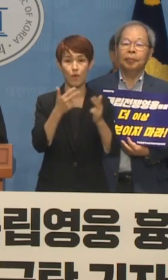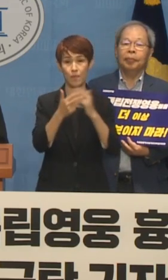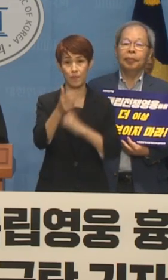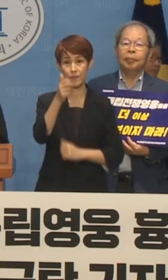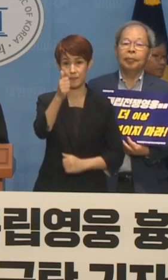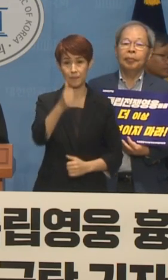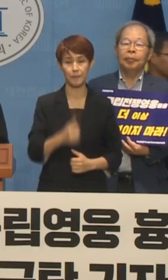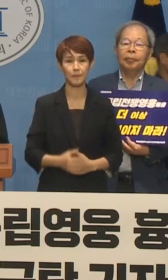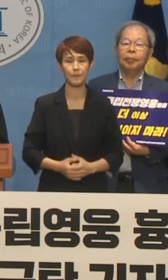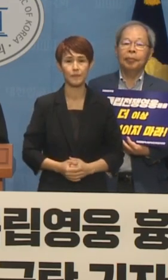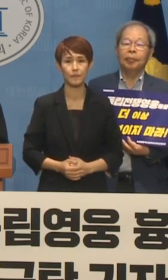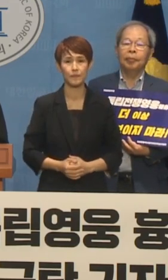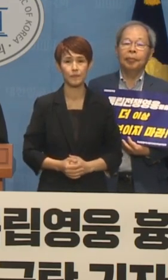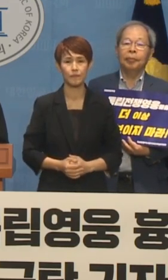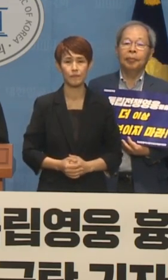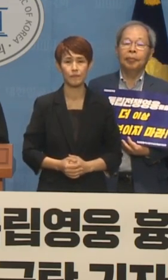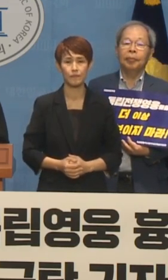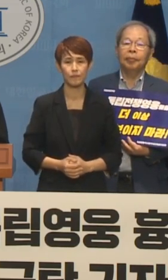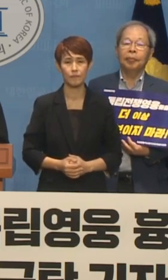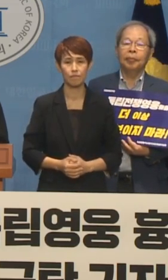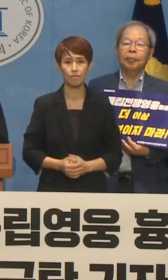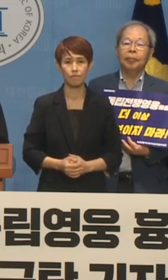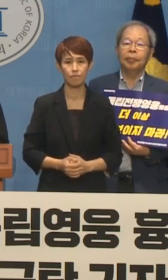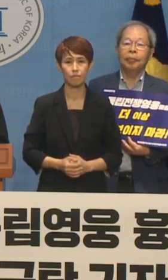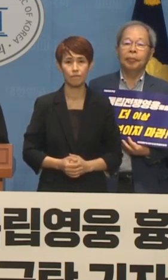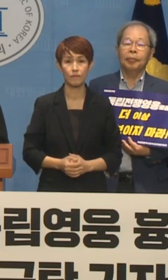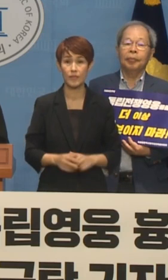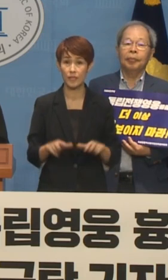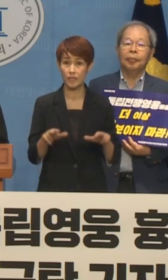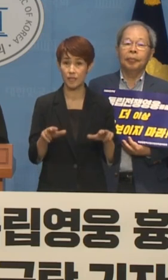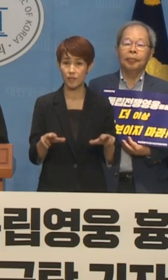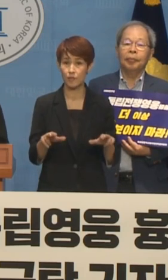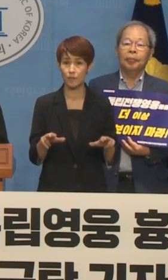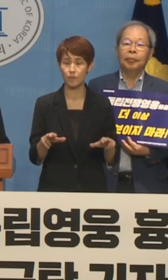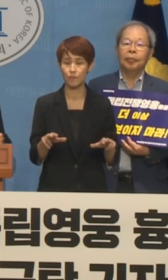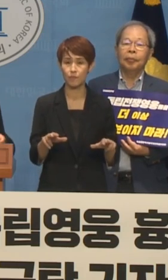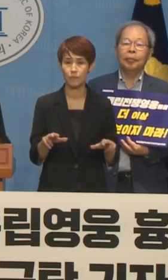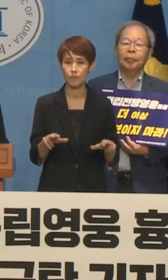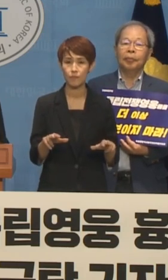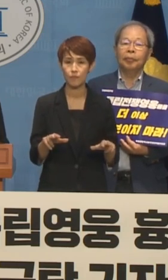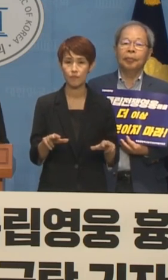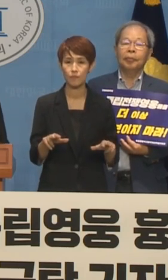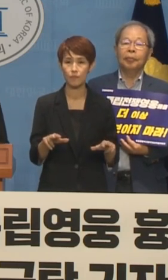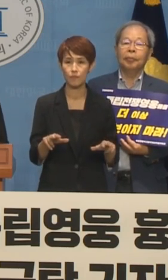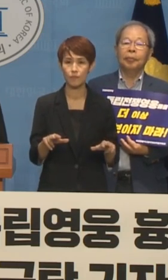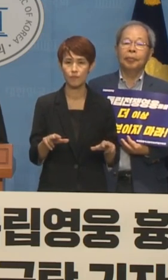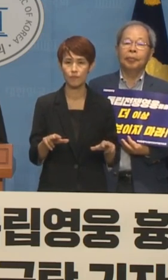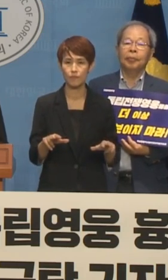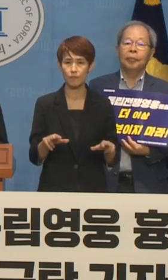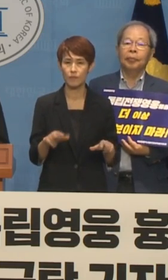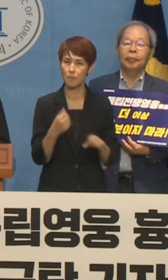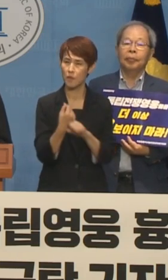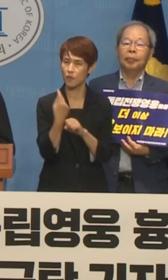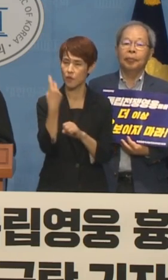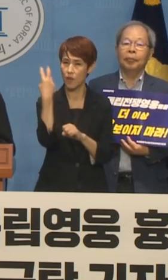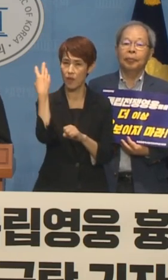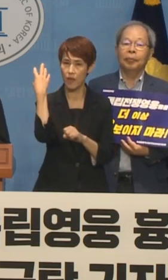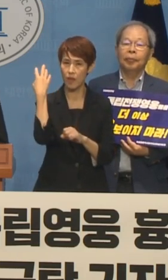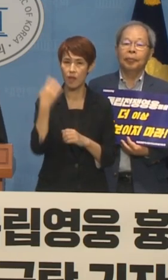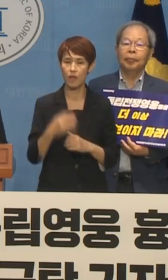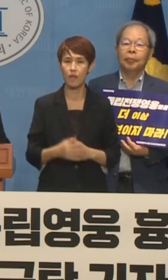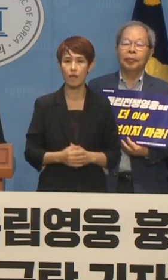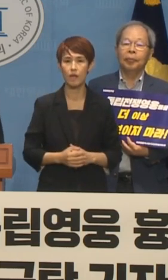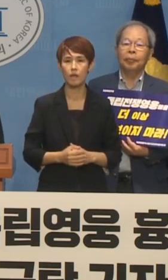정영순입니다. 말은 어색하지만 근데 지금 몇 년 전에 유해